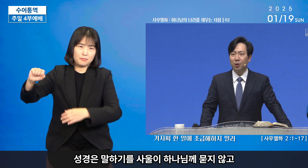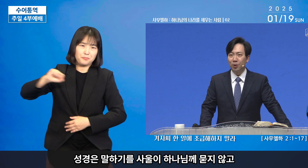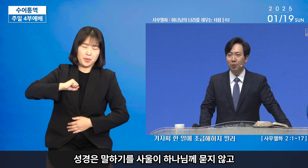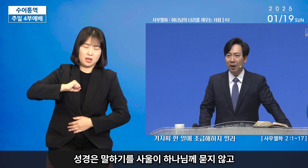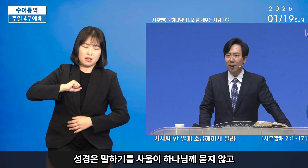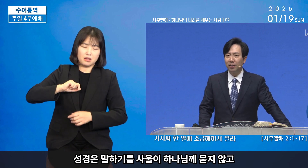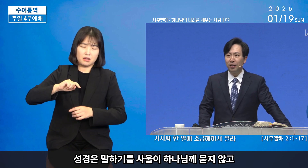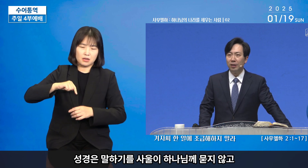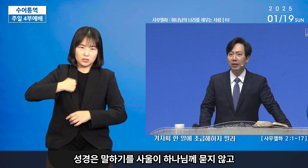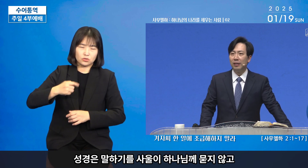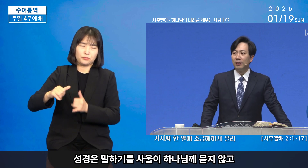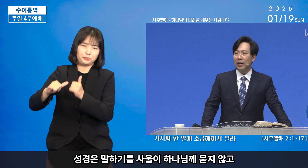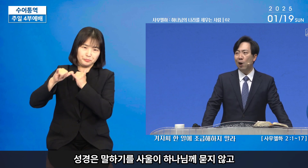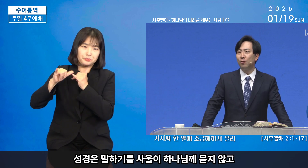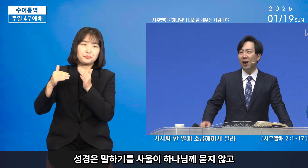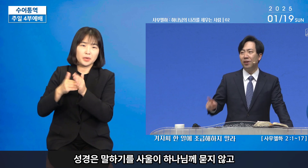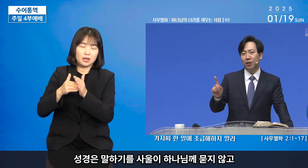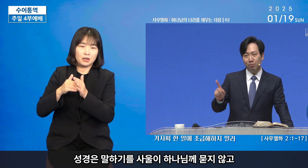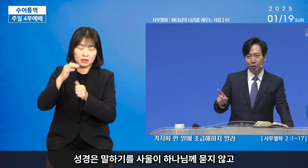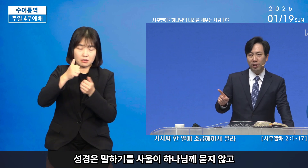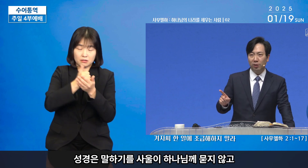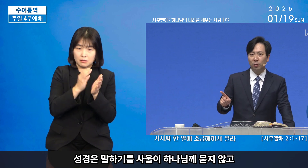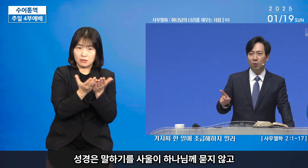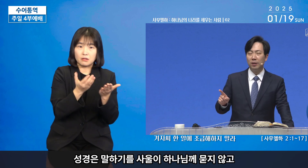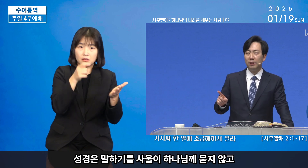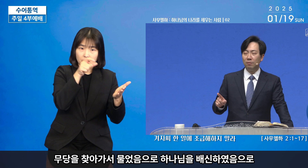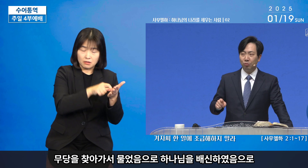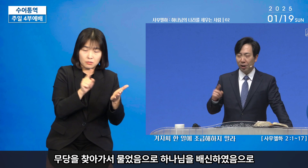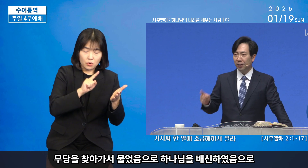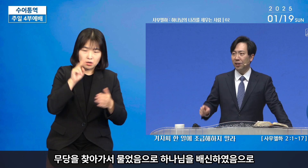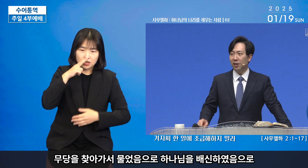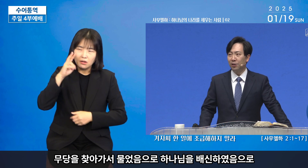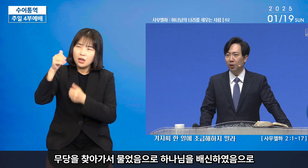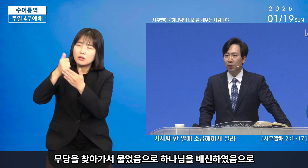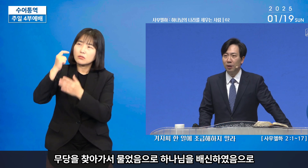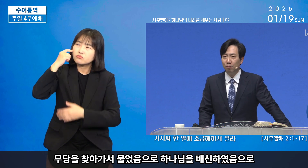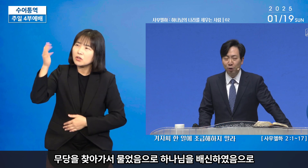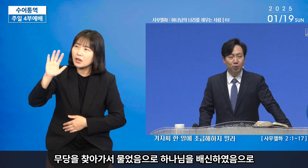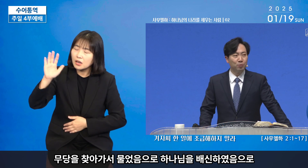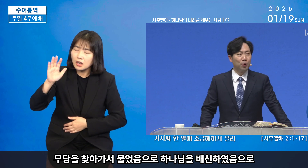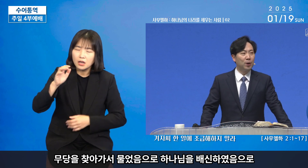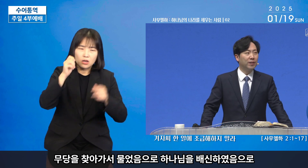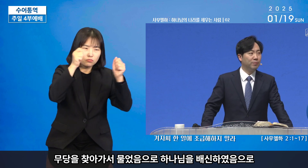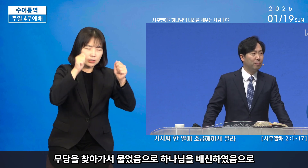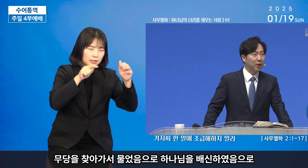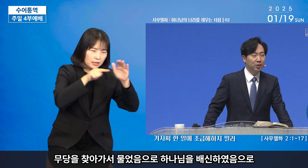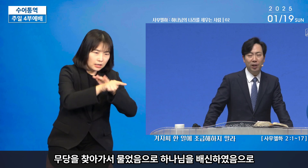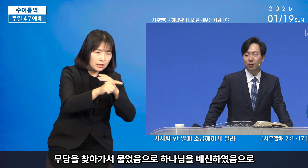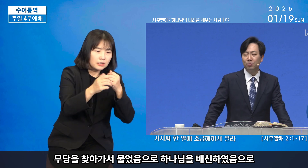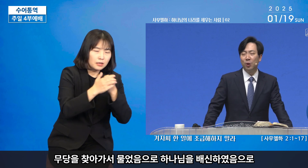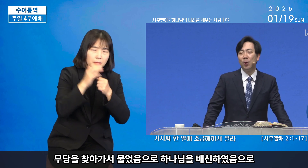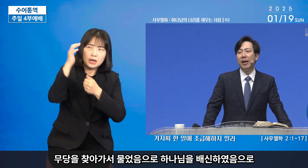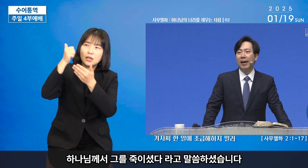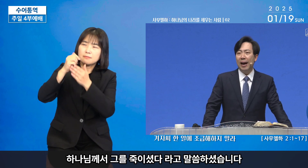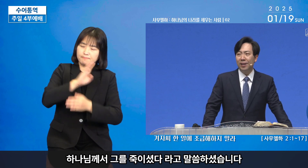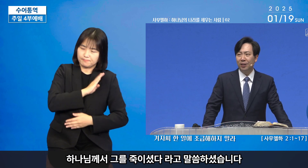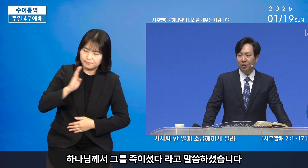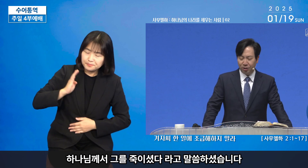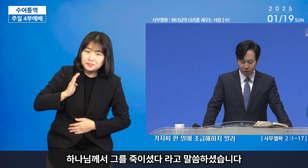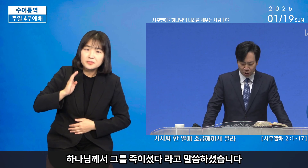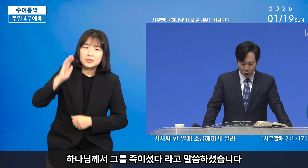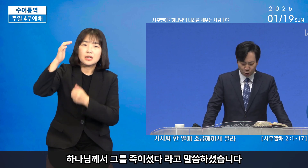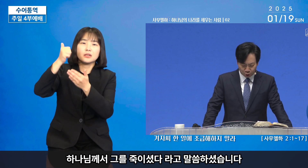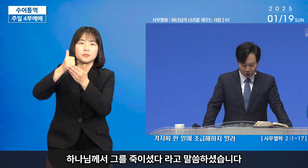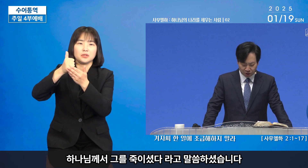합니다. 성경은 말하기를 사울이 하나님께 묻지 않고 무당을 찾아가서 물었으므로 하나님을 배신하였으므로